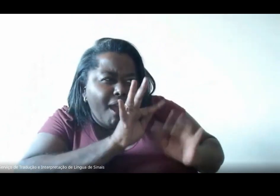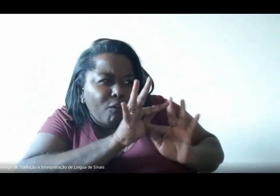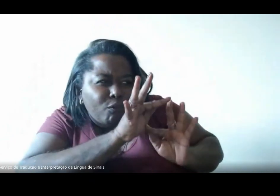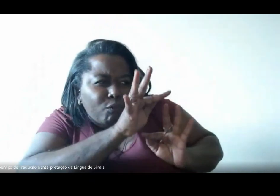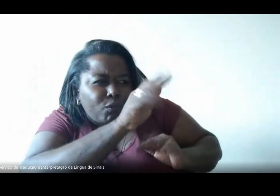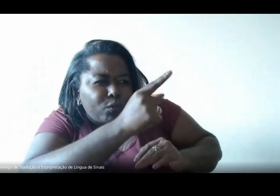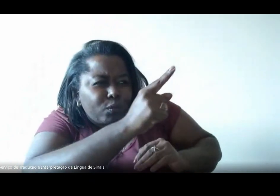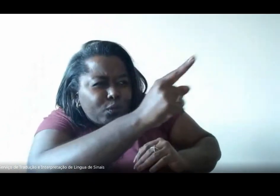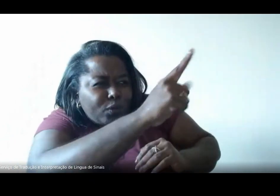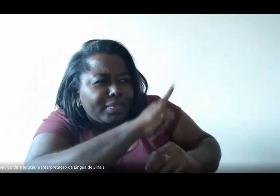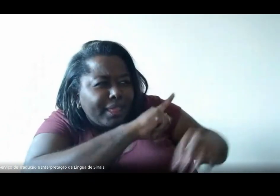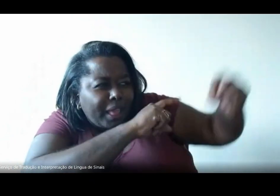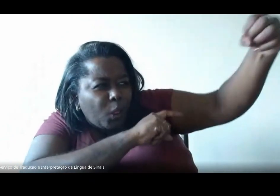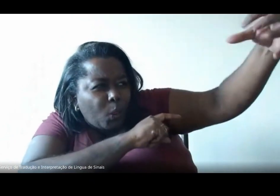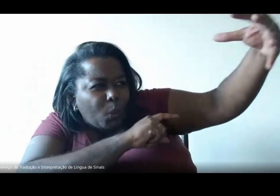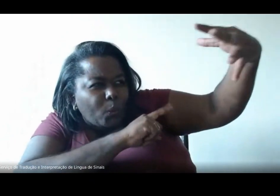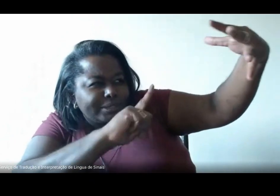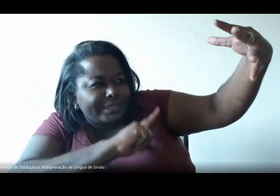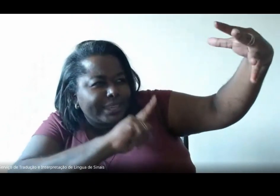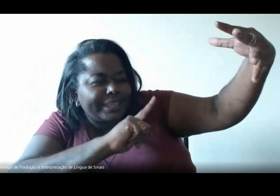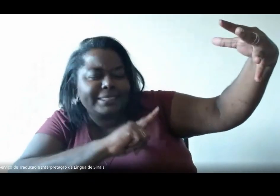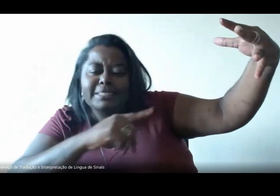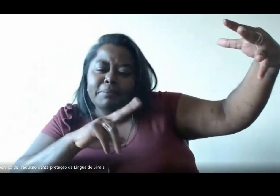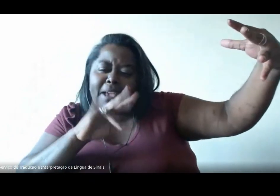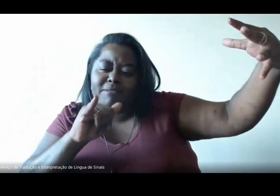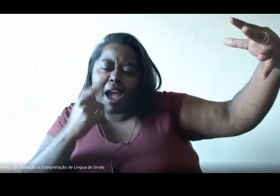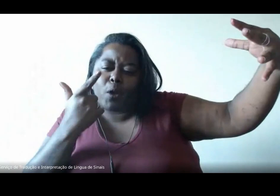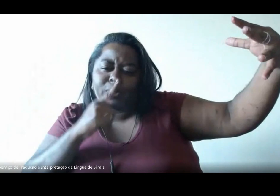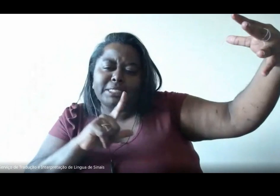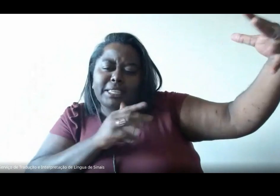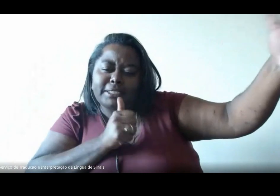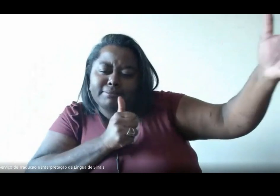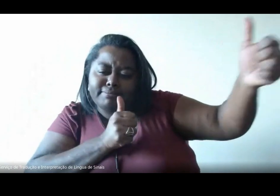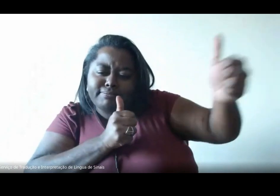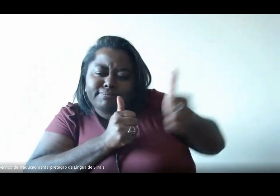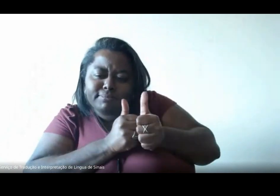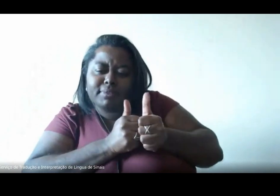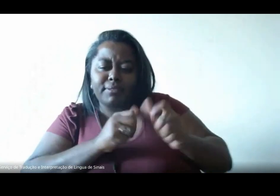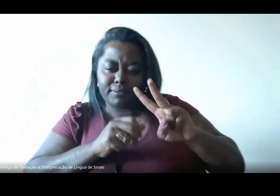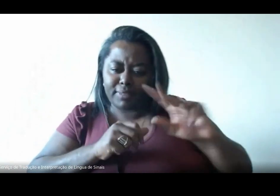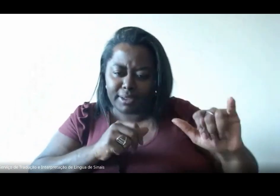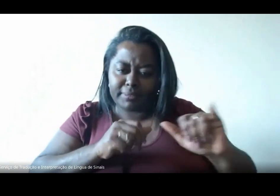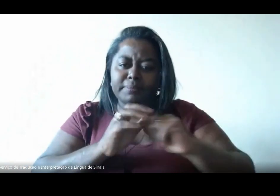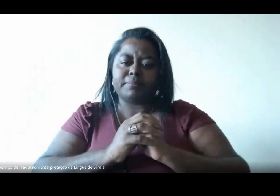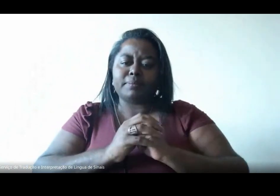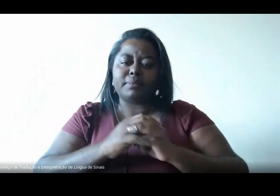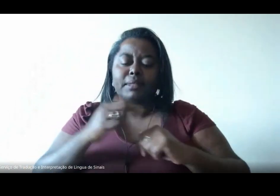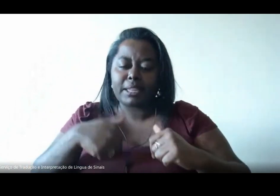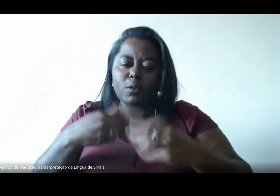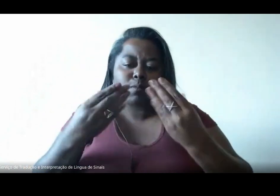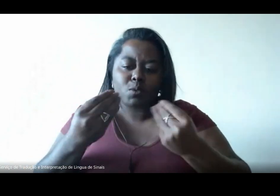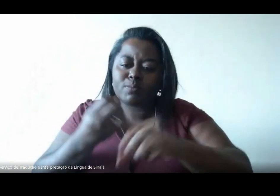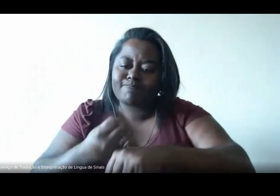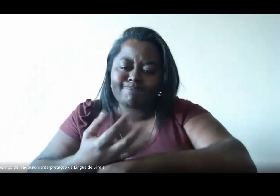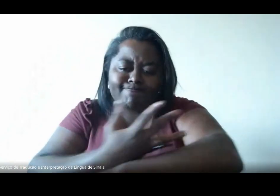chegar. Embora esteja demorando um pouco, mas vai chegar, né, gente? Enfim, é com muita emoção e prazer que